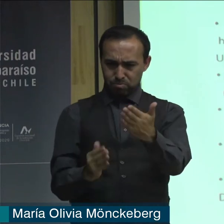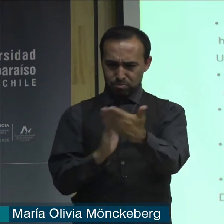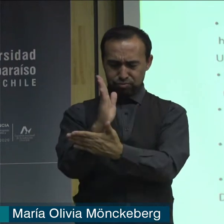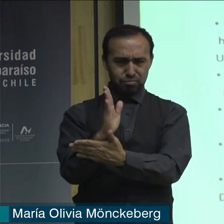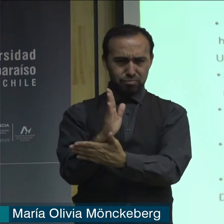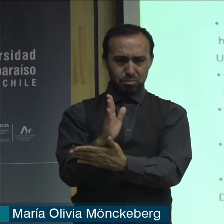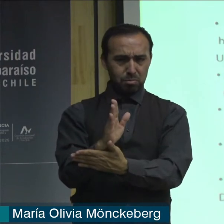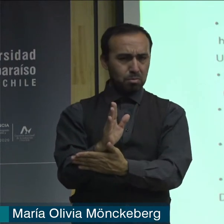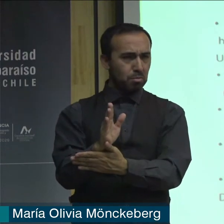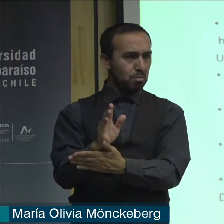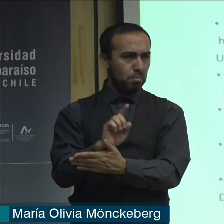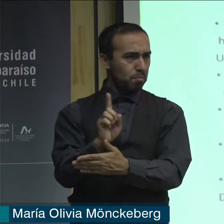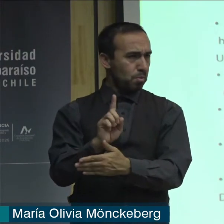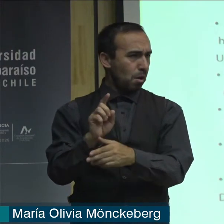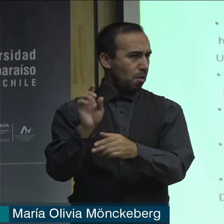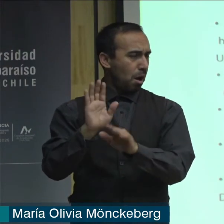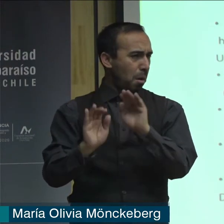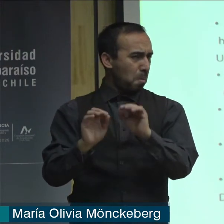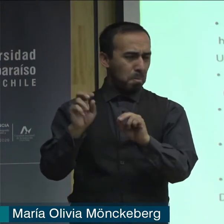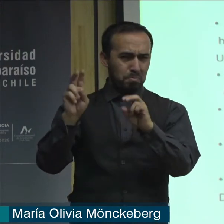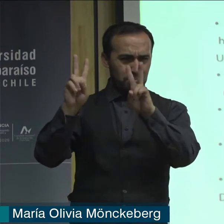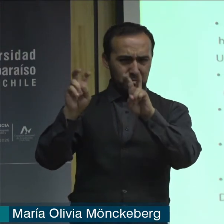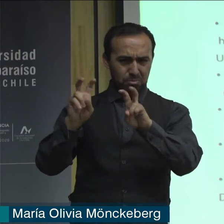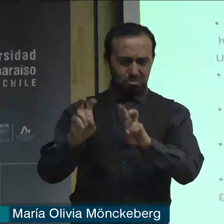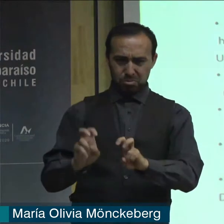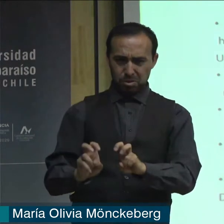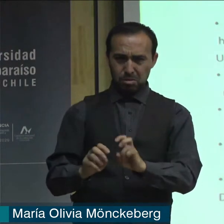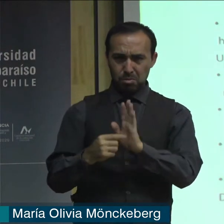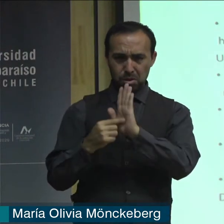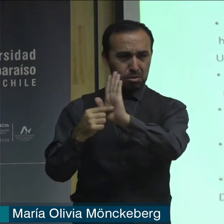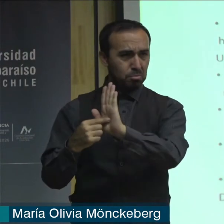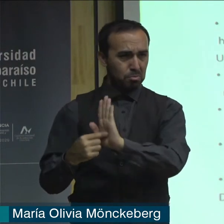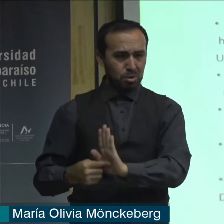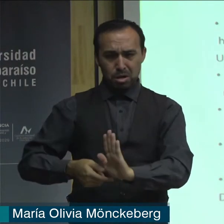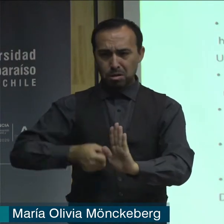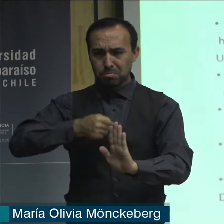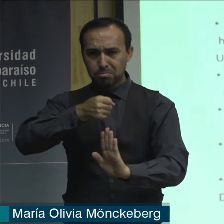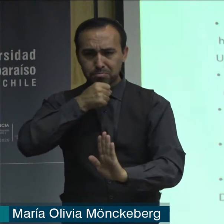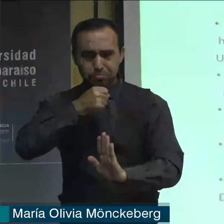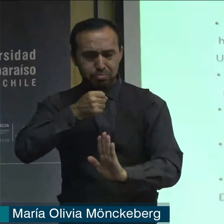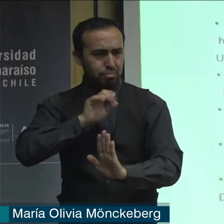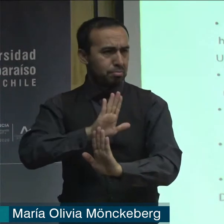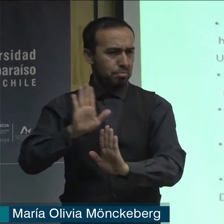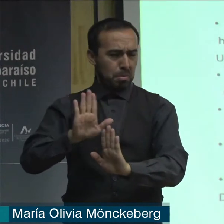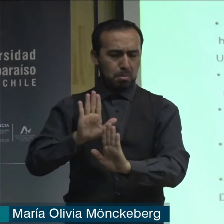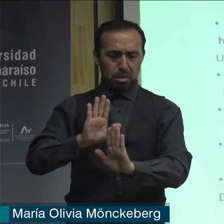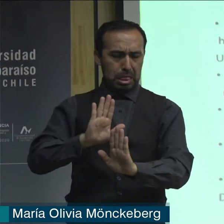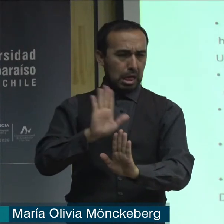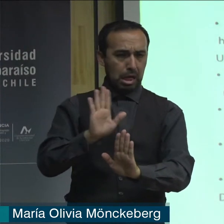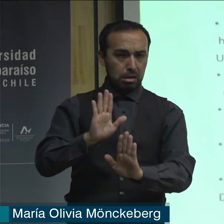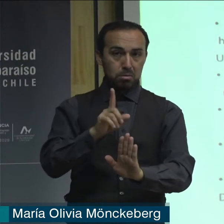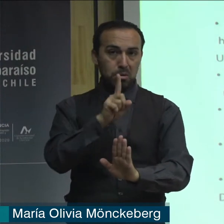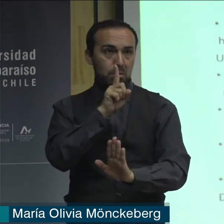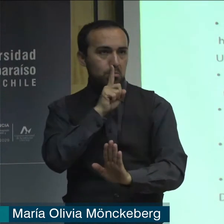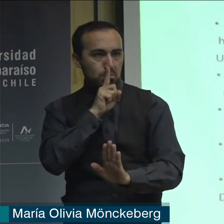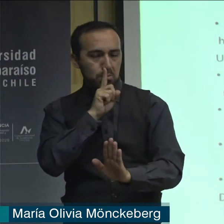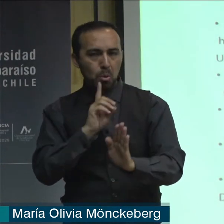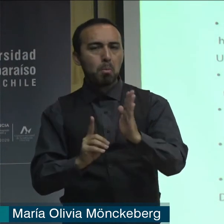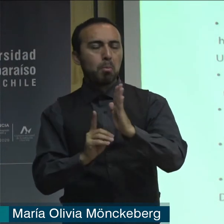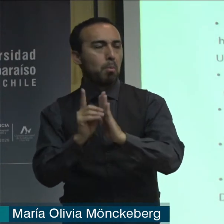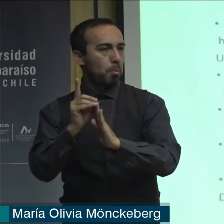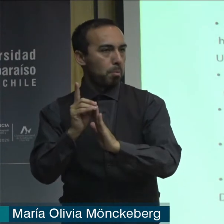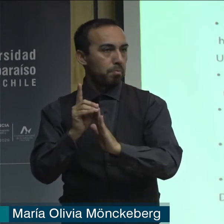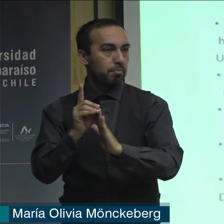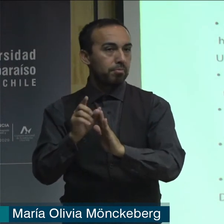temas que se aborden en reportajes periodísticos porque no están los medios para que sea borde y